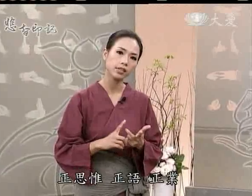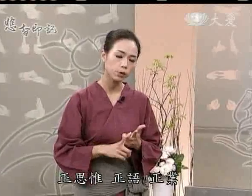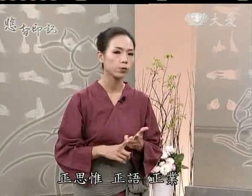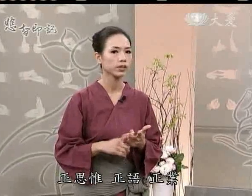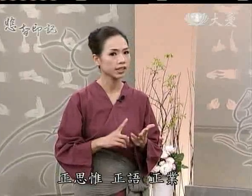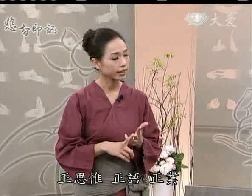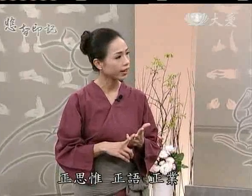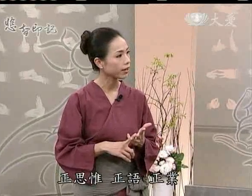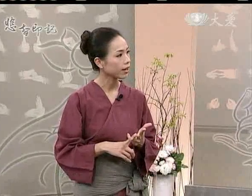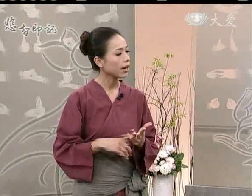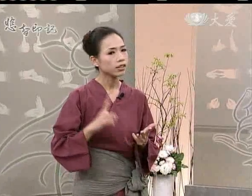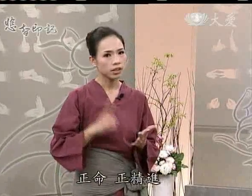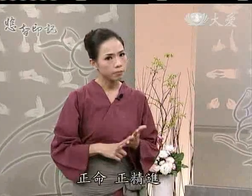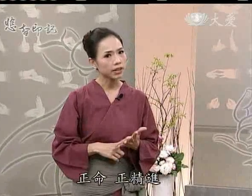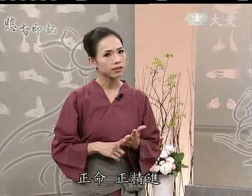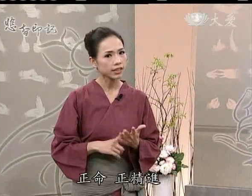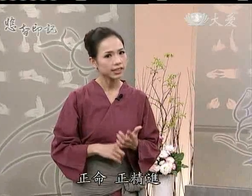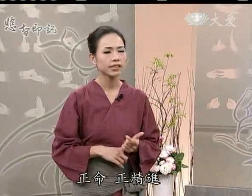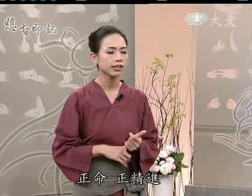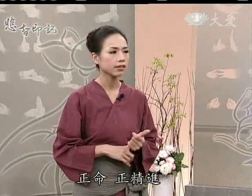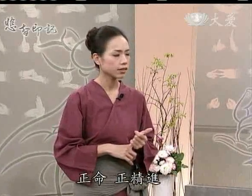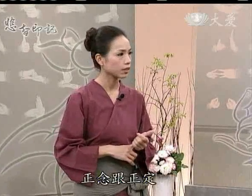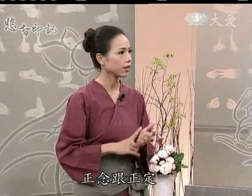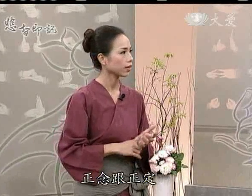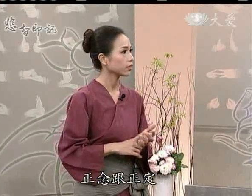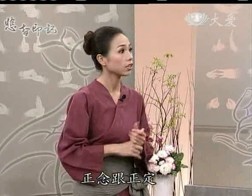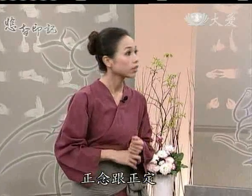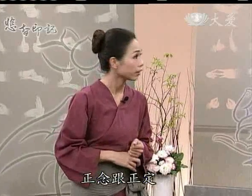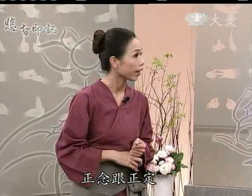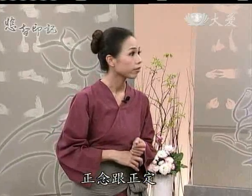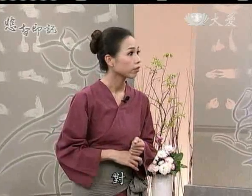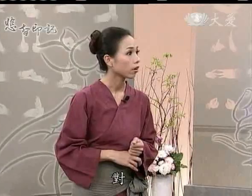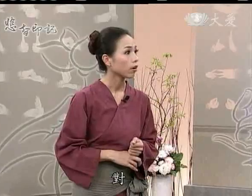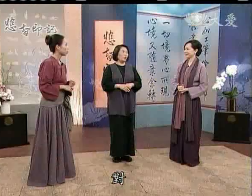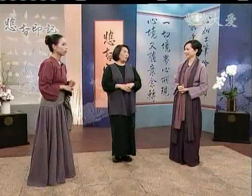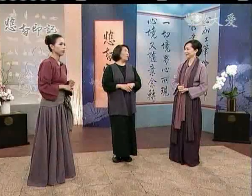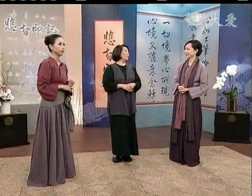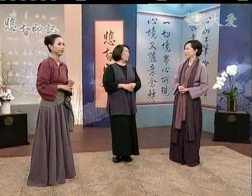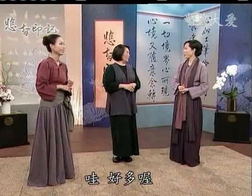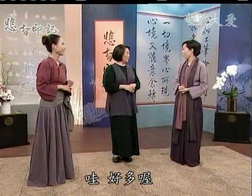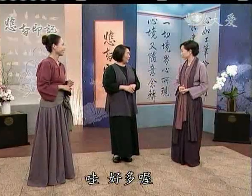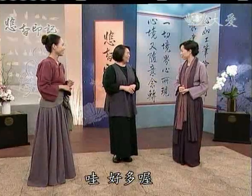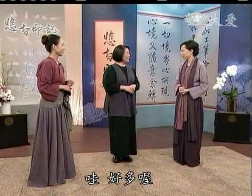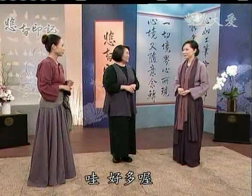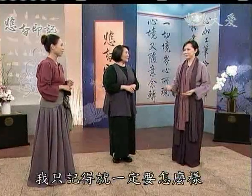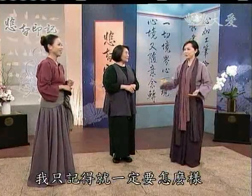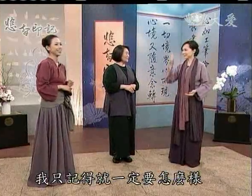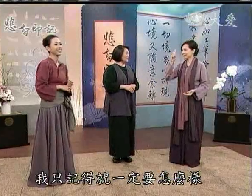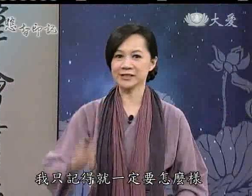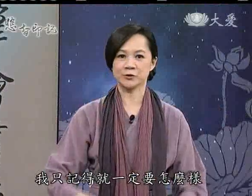正语、正业、正命、正精进、正念跟正定啊？ 对，哇，好多。 对， 我只记得就一